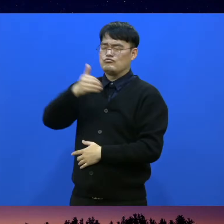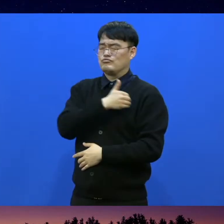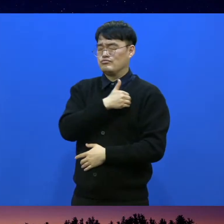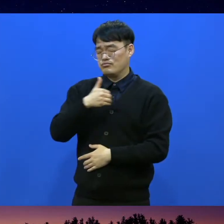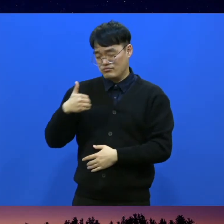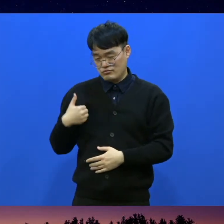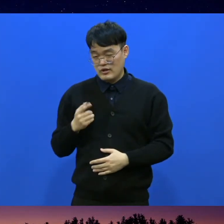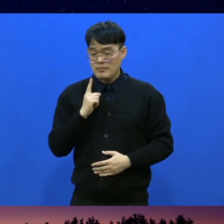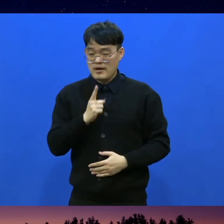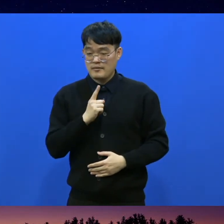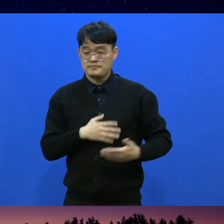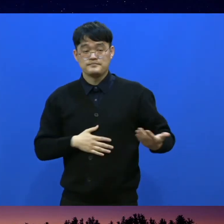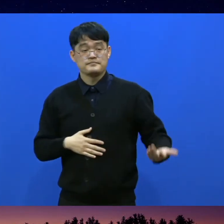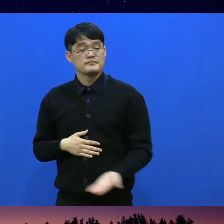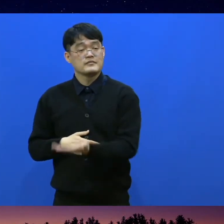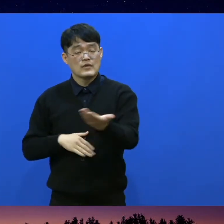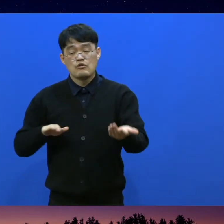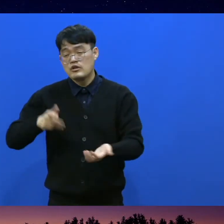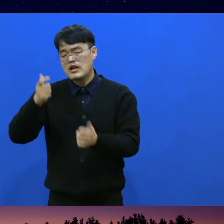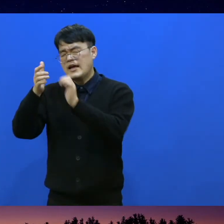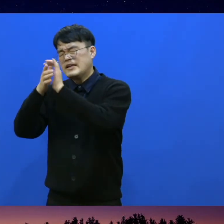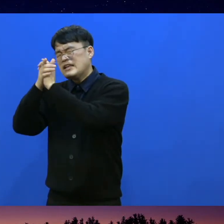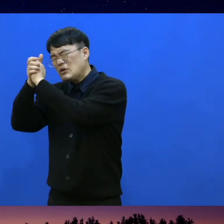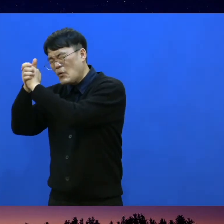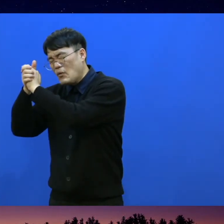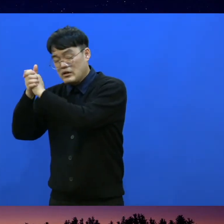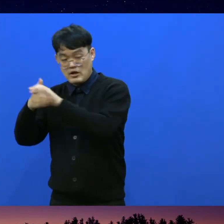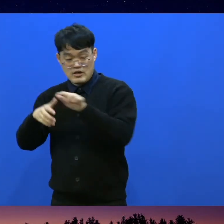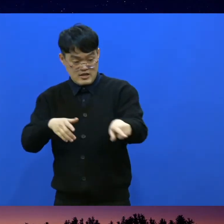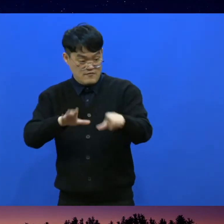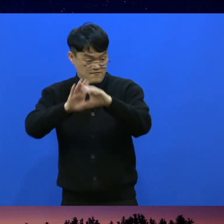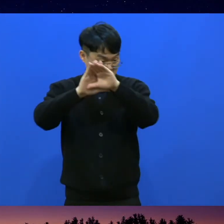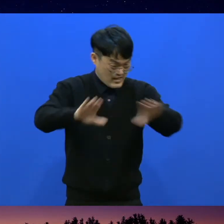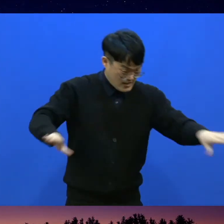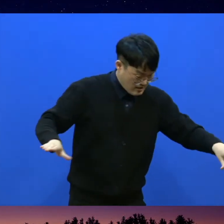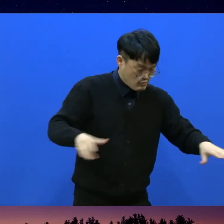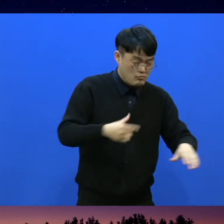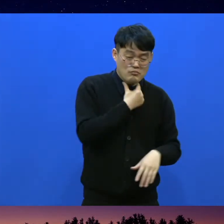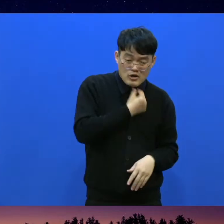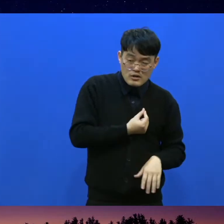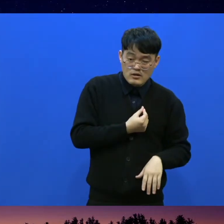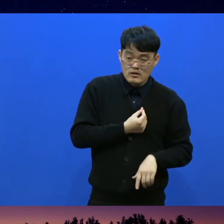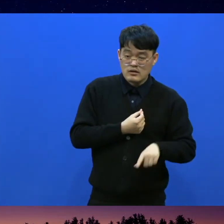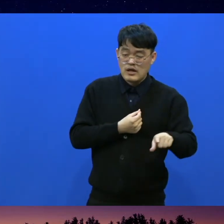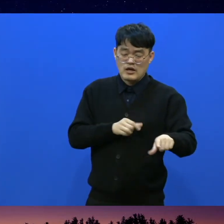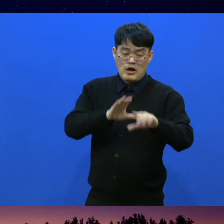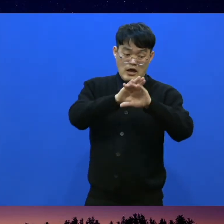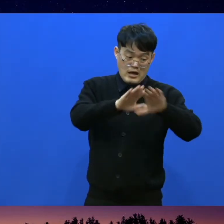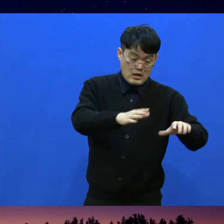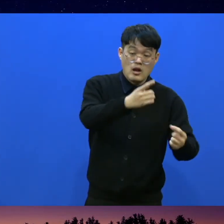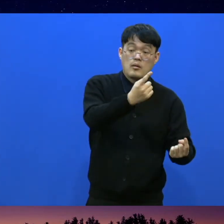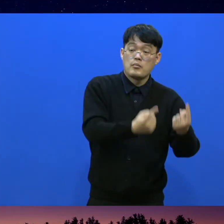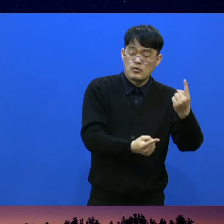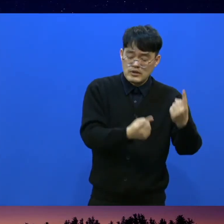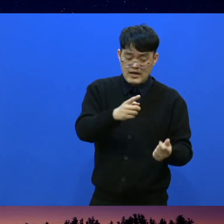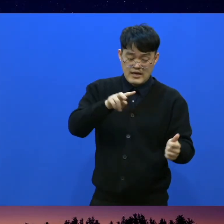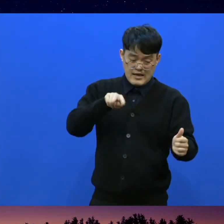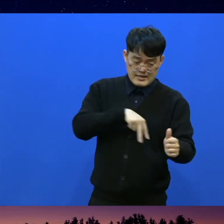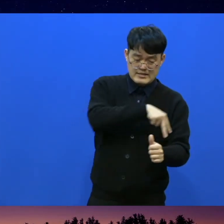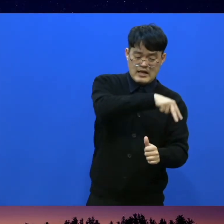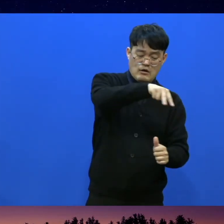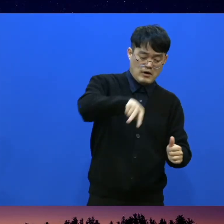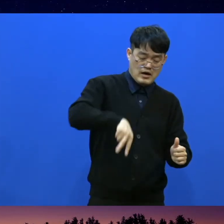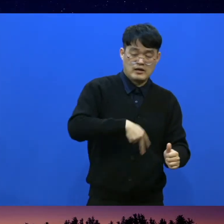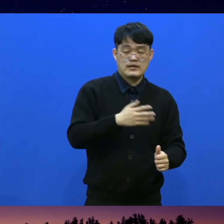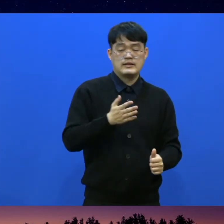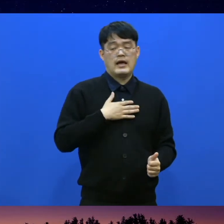여러분, 우리는 대부분 기도를 통해서 어떤 사건이 해결되기를 원합니다. 그러나 사건보다 그 사건을 둘러싼 상황이 바뀐 게 더 중요해요.